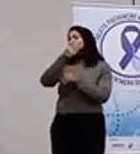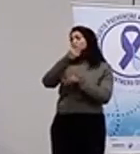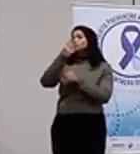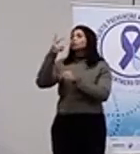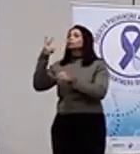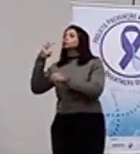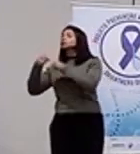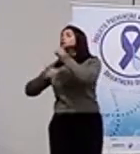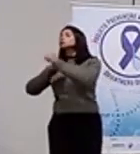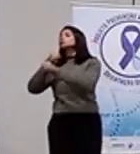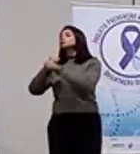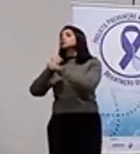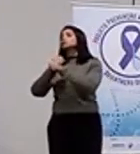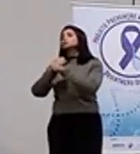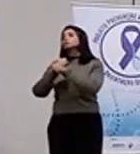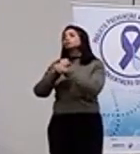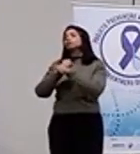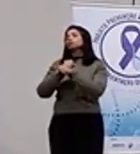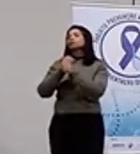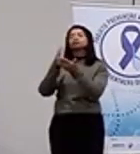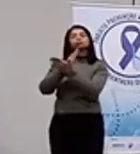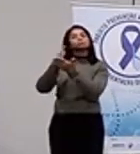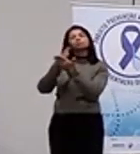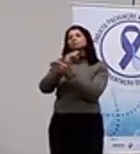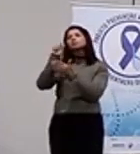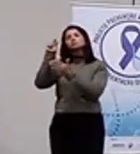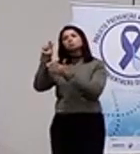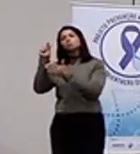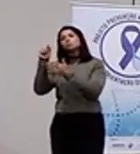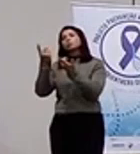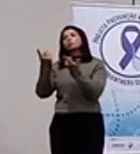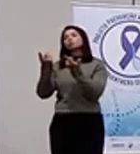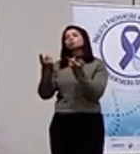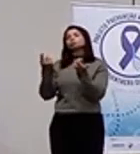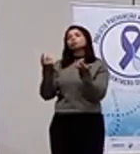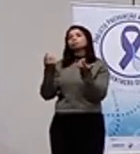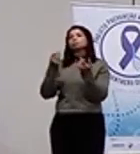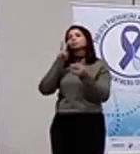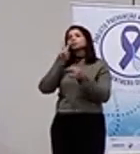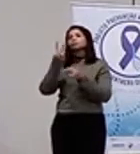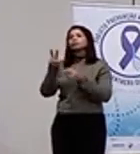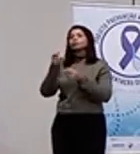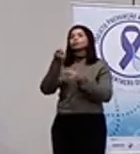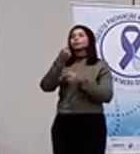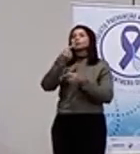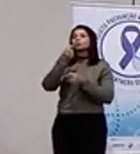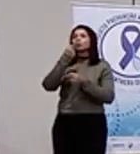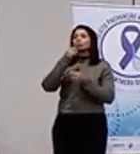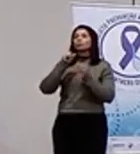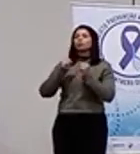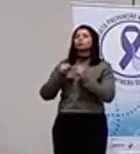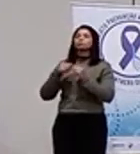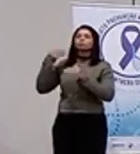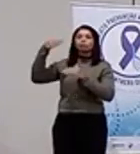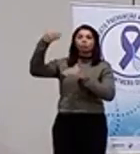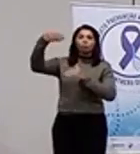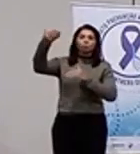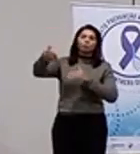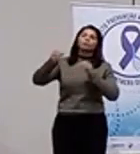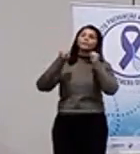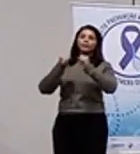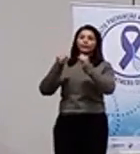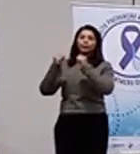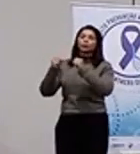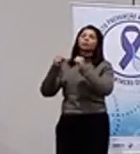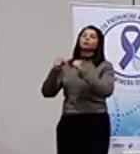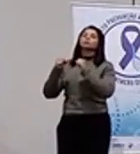anos, às vezes é um tempo muito pouco para você verificar se o remédio, a longo prazo, pode ter efeitos colaterais. Por exemplo, eu não sei se